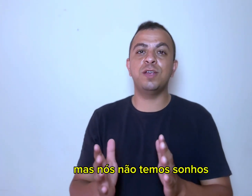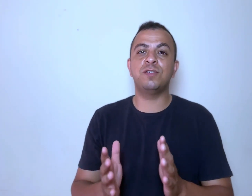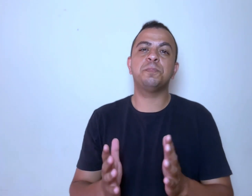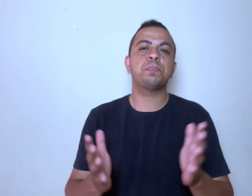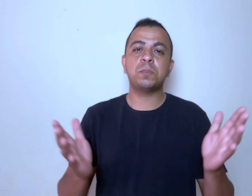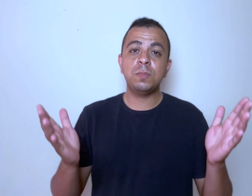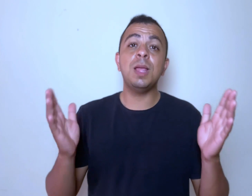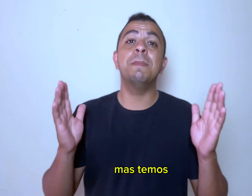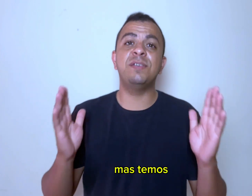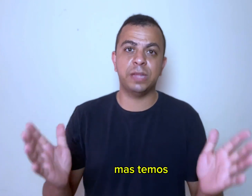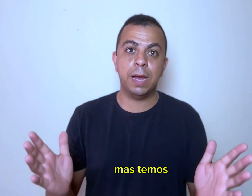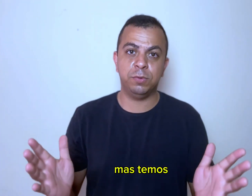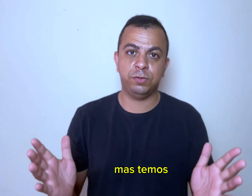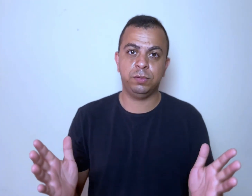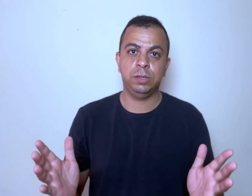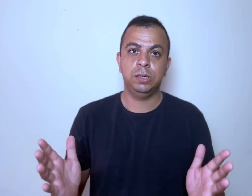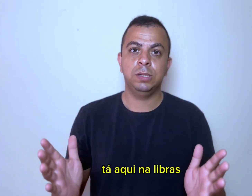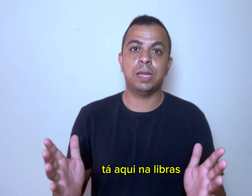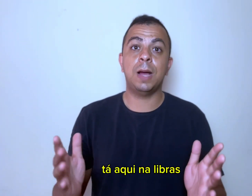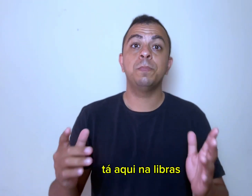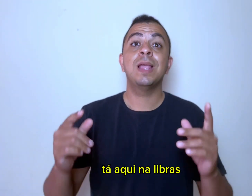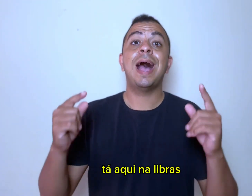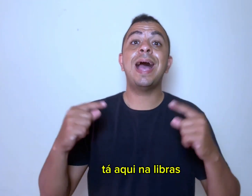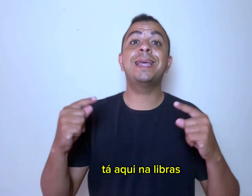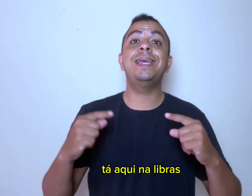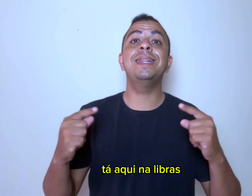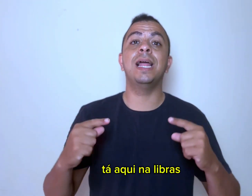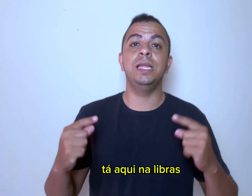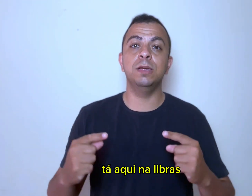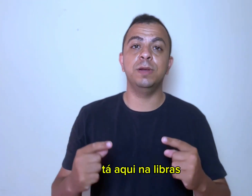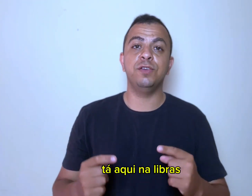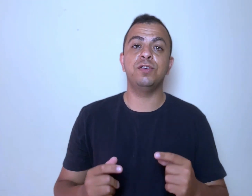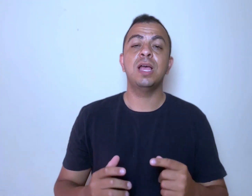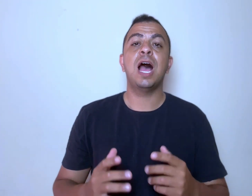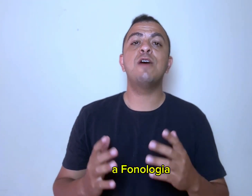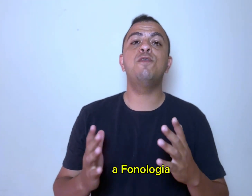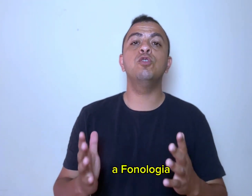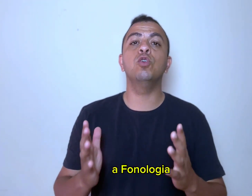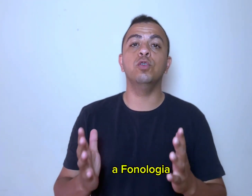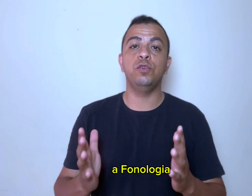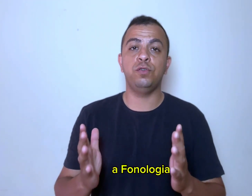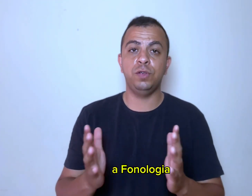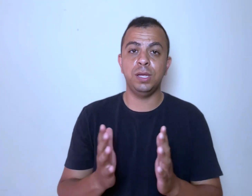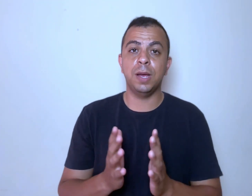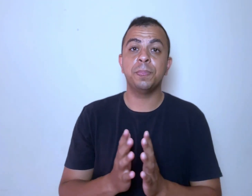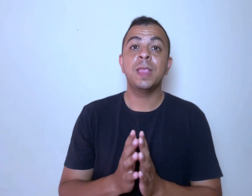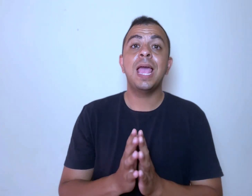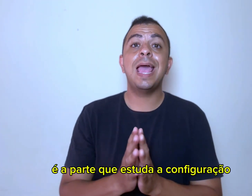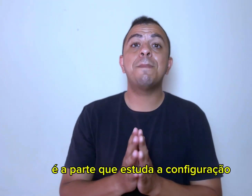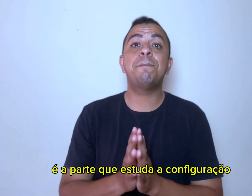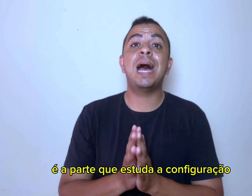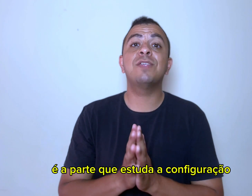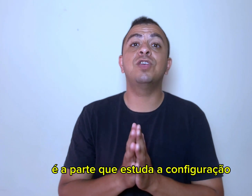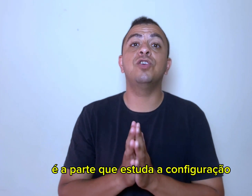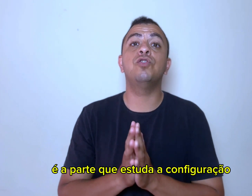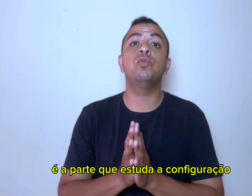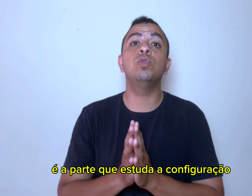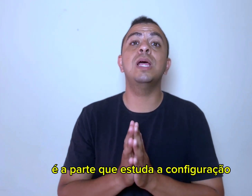sons, mas temos, tá? Aqui na Libras, a fonologia é a parte que estuda